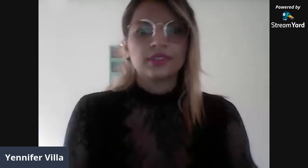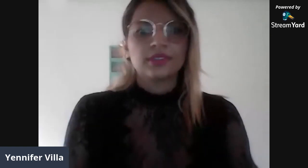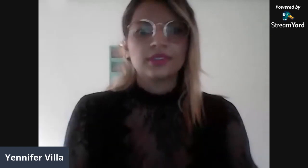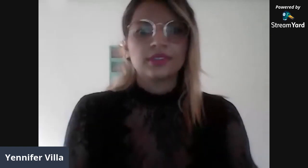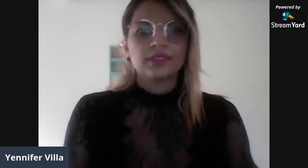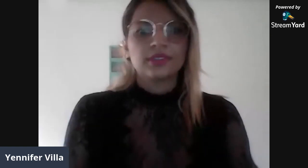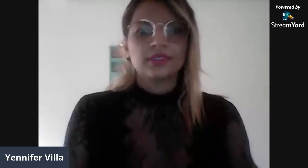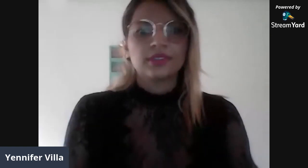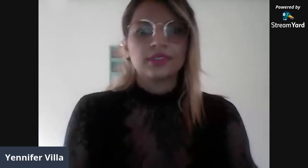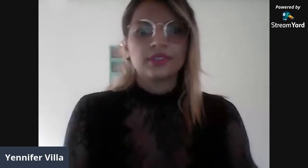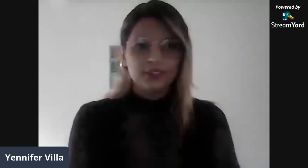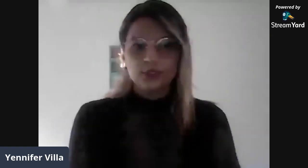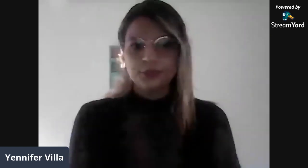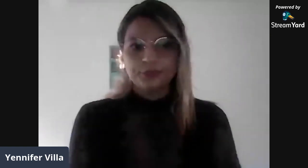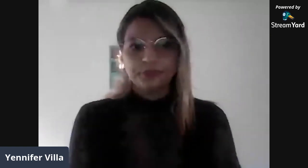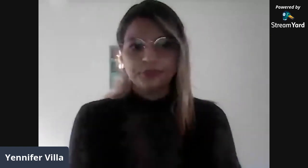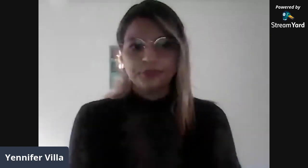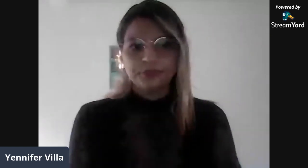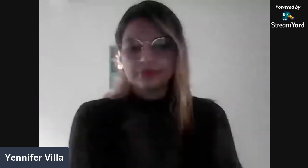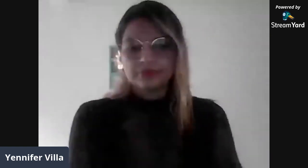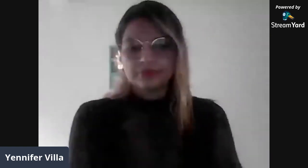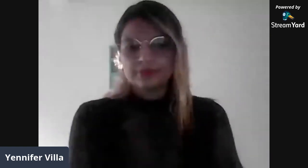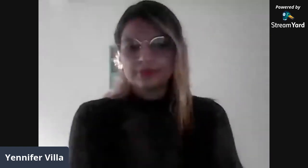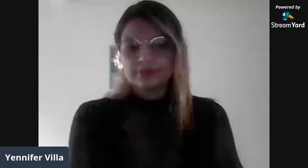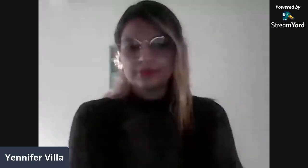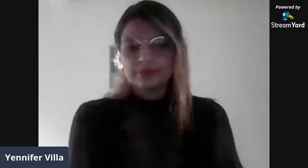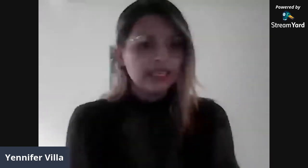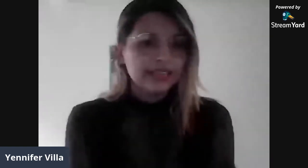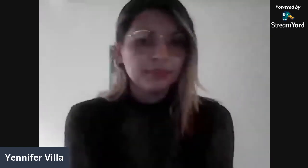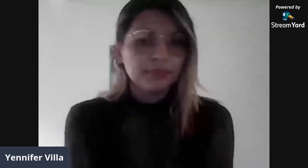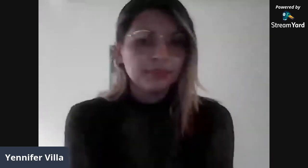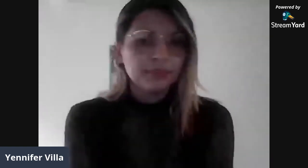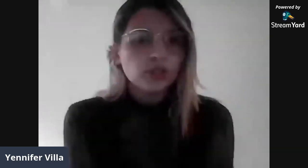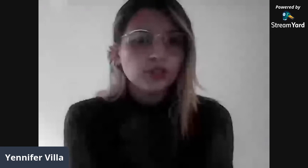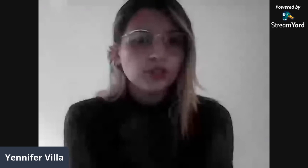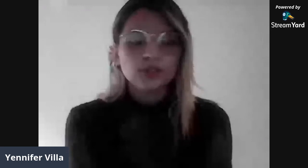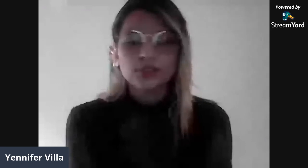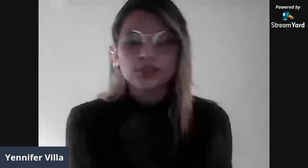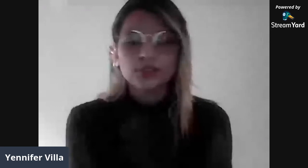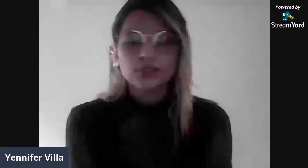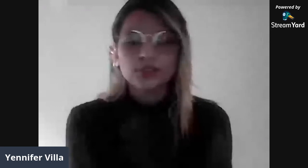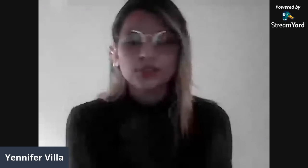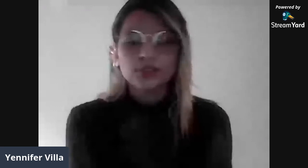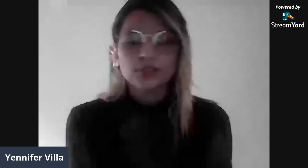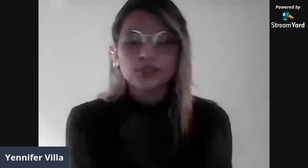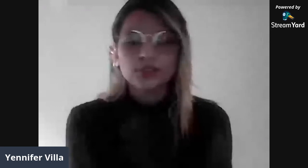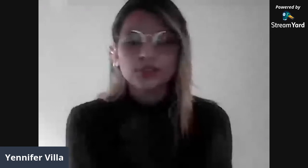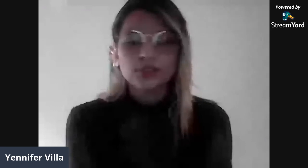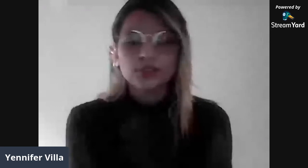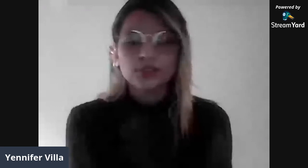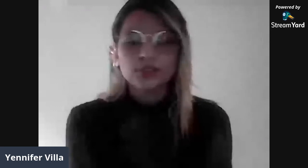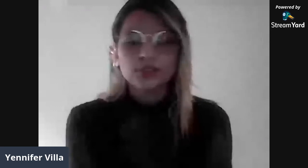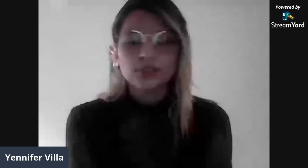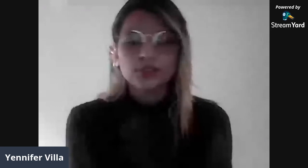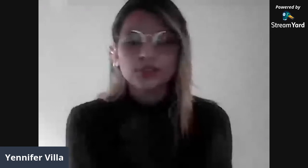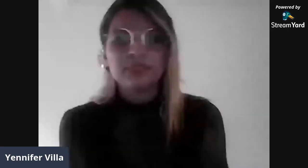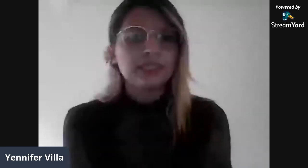Hola, creo que se cayó la red para todos. ¿Me pueden escribir si me ven, si me